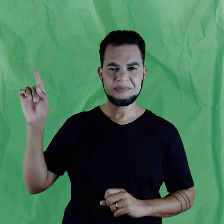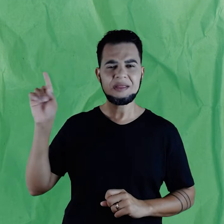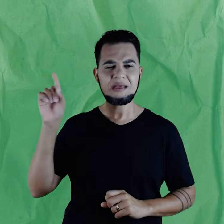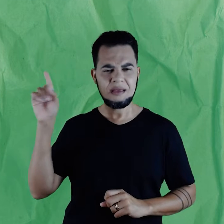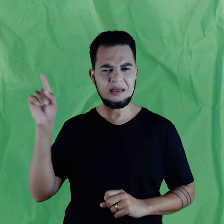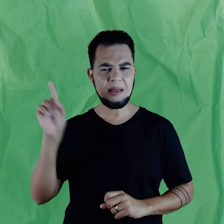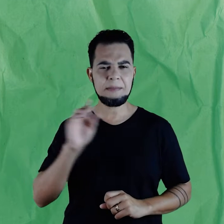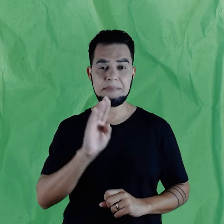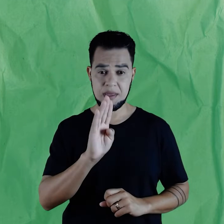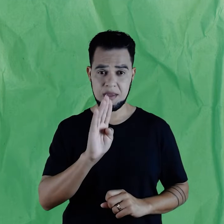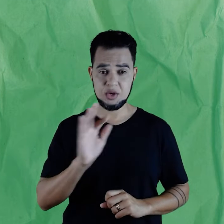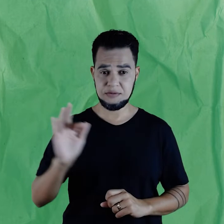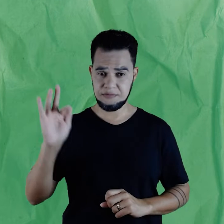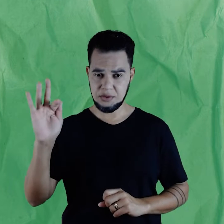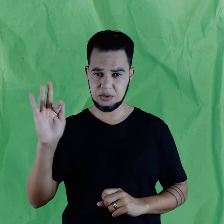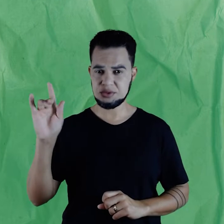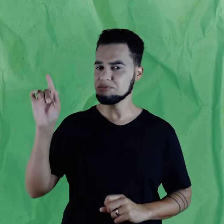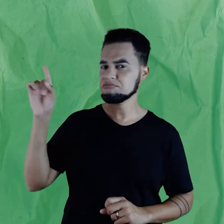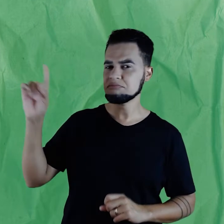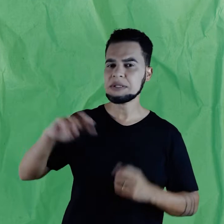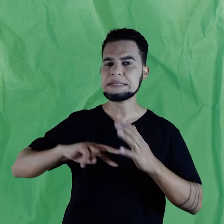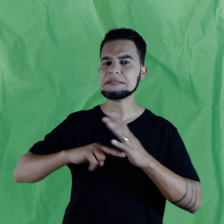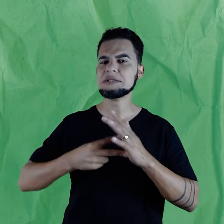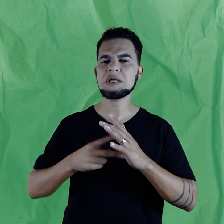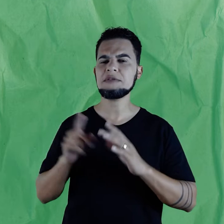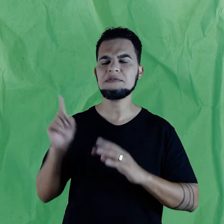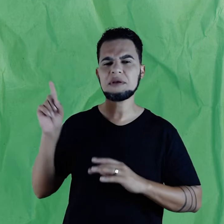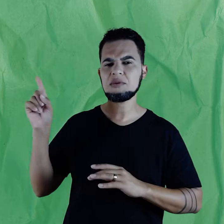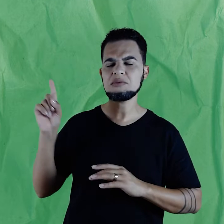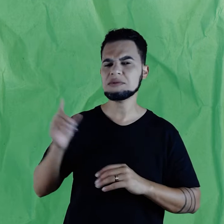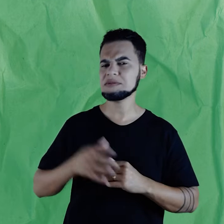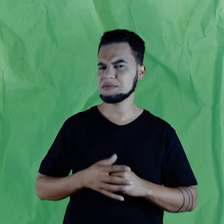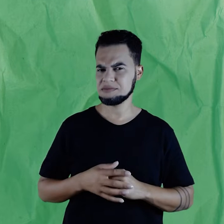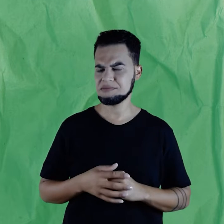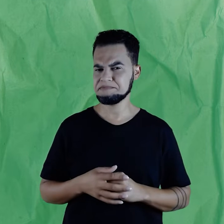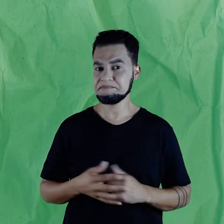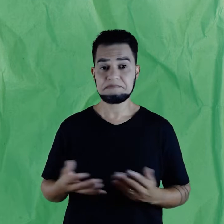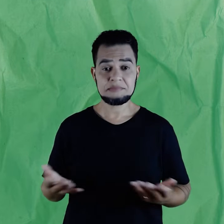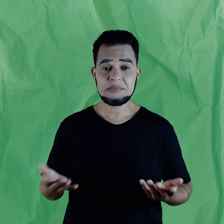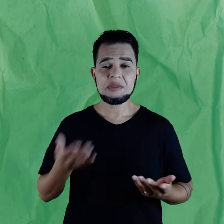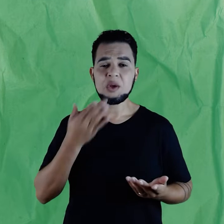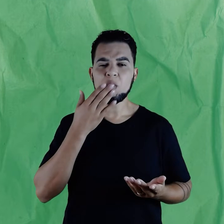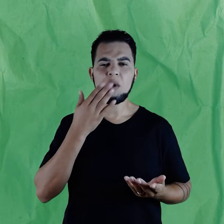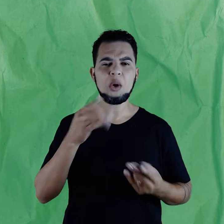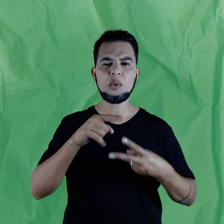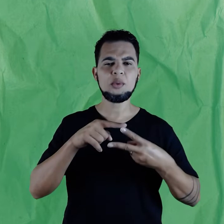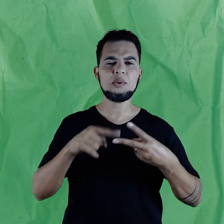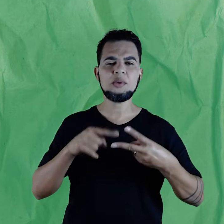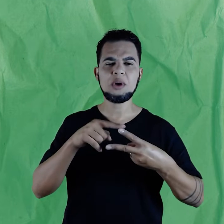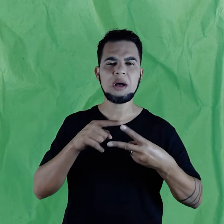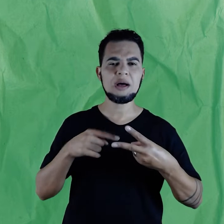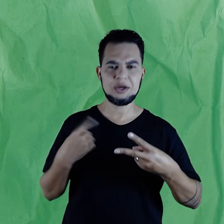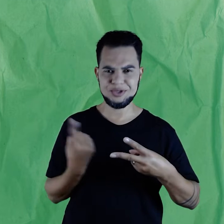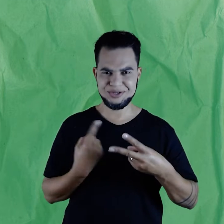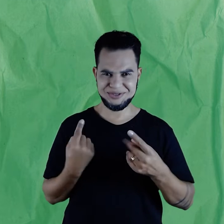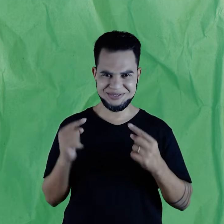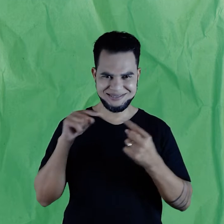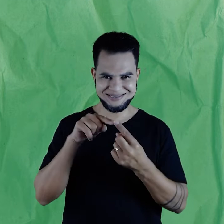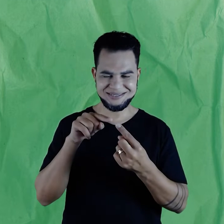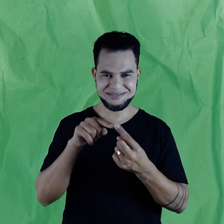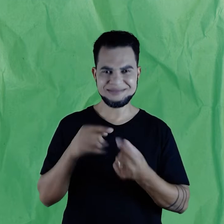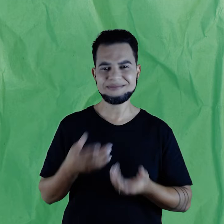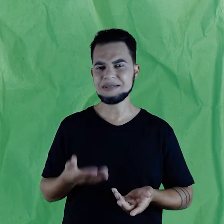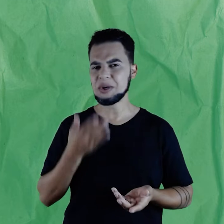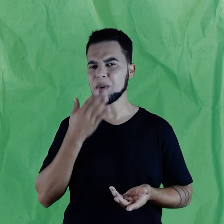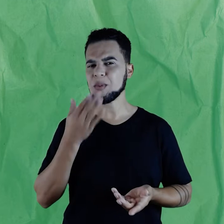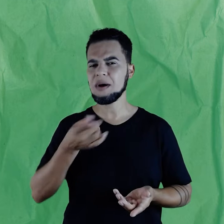Back-end e front-end, o que significam esses termos? Em qual deles a gente se encaixa? Em qual